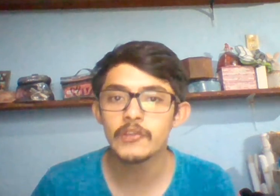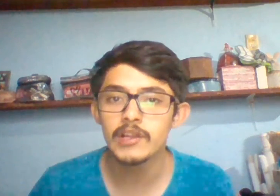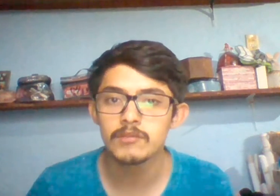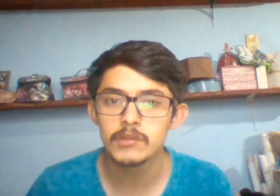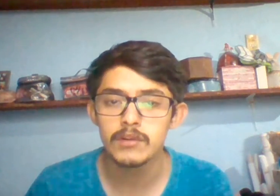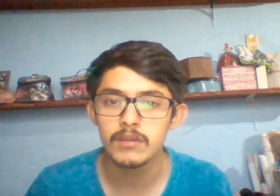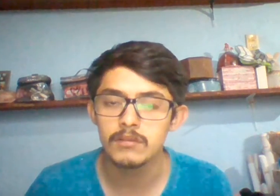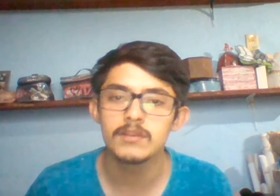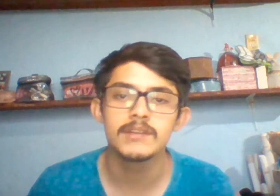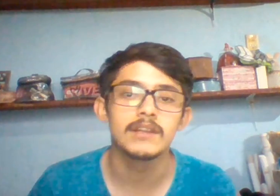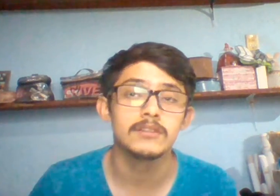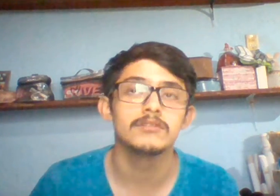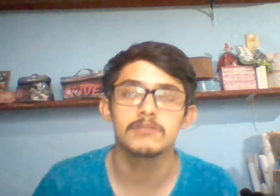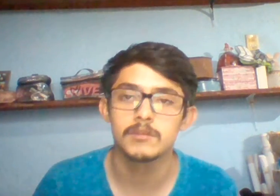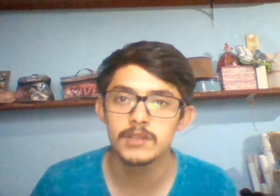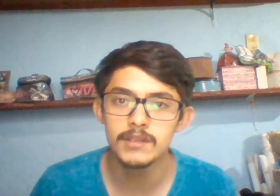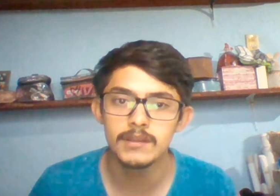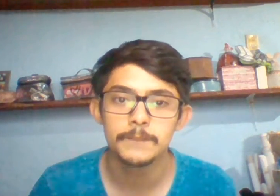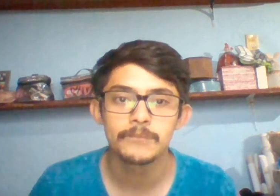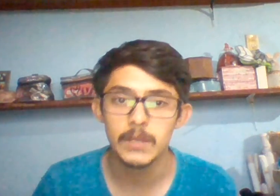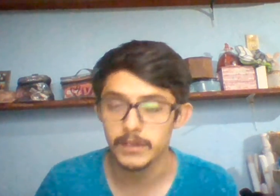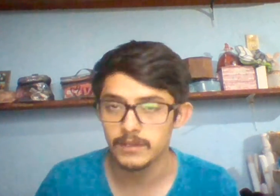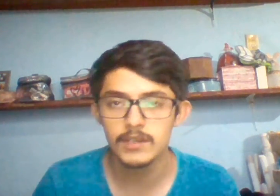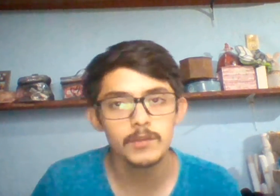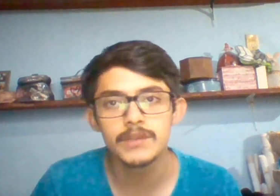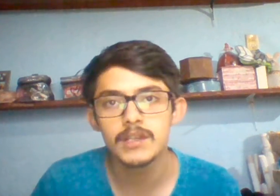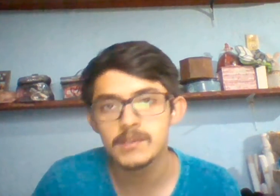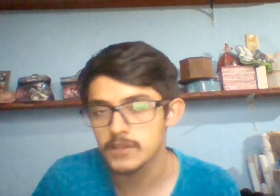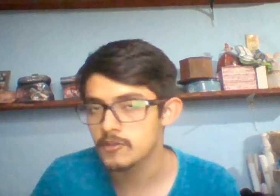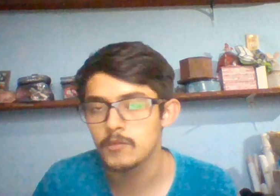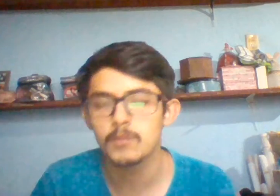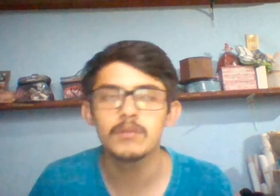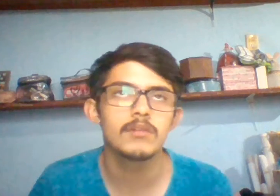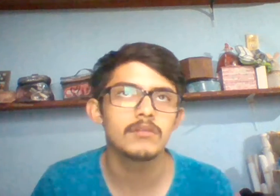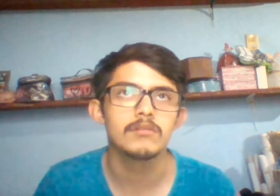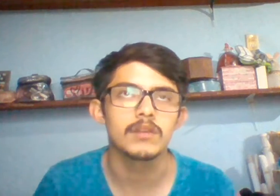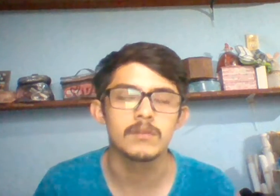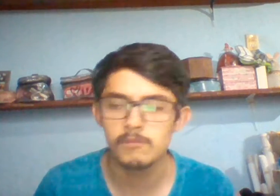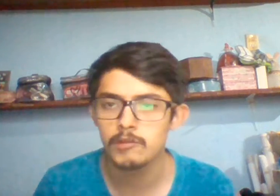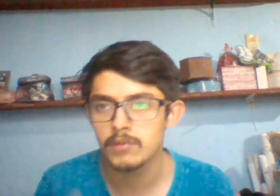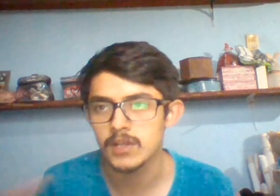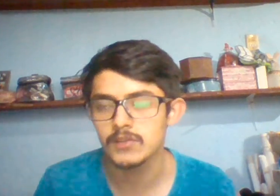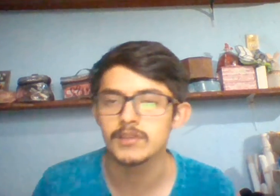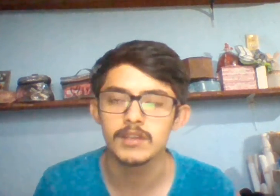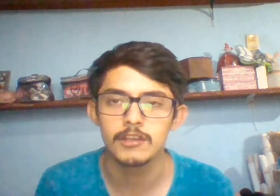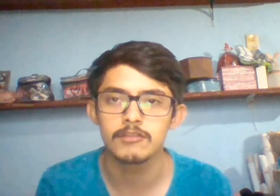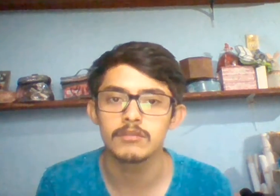los motorreductores en la industria automotriz. La verdad es que yo pensé que se iban a usar muy poco, o en muy pocas